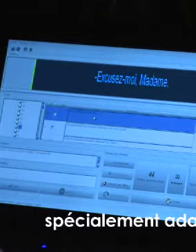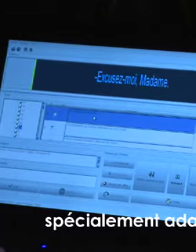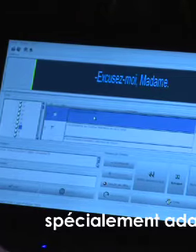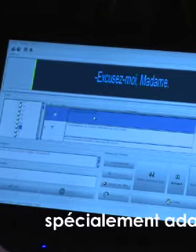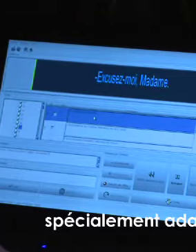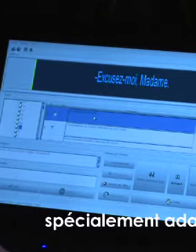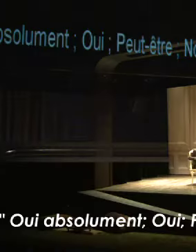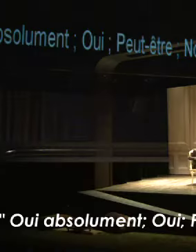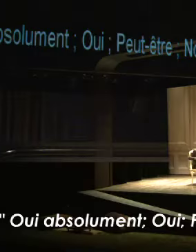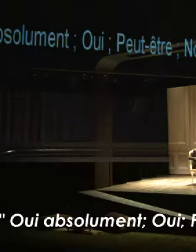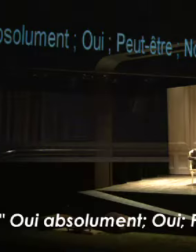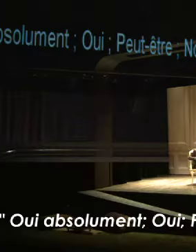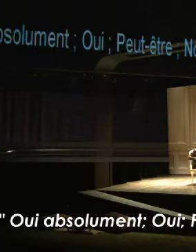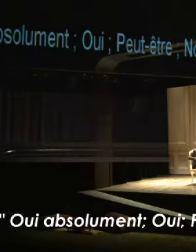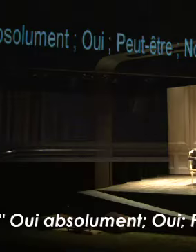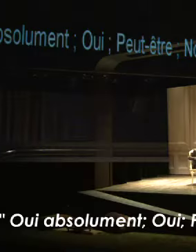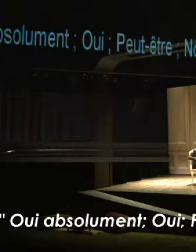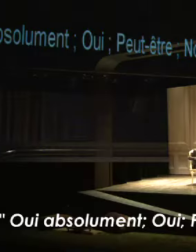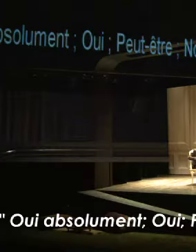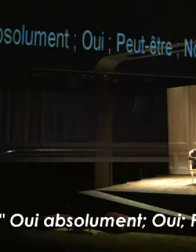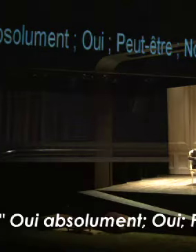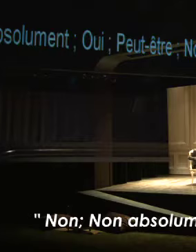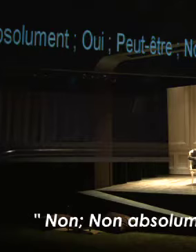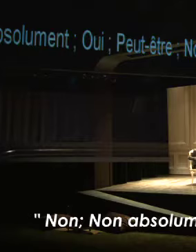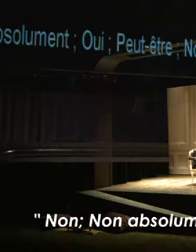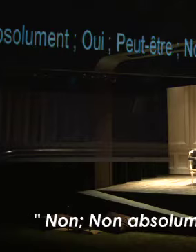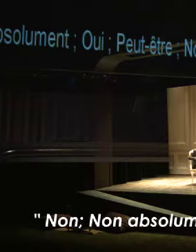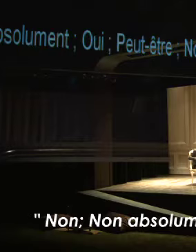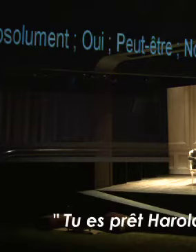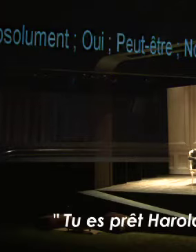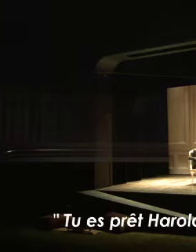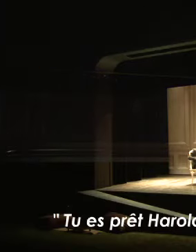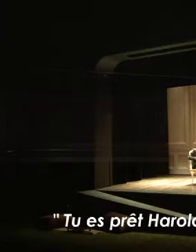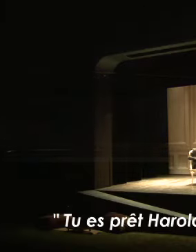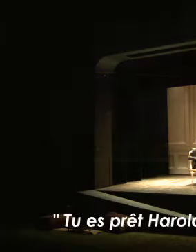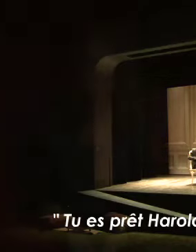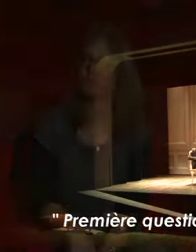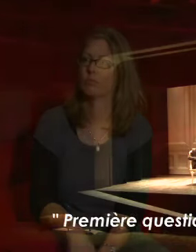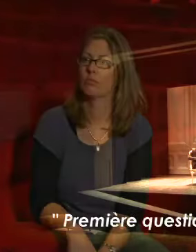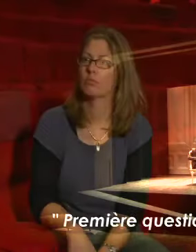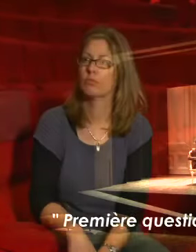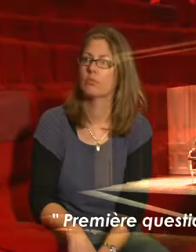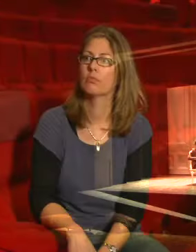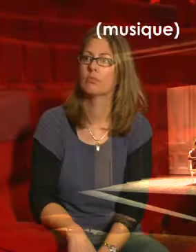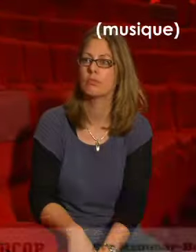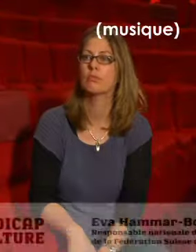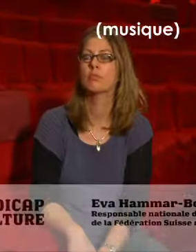spécialement adapté. Oui, absolument, oui, peut-être, non, non, absolument. Tu es prêt, Harold ? Première question.